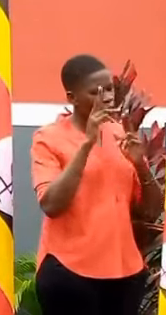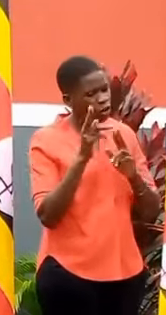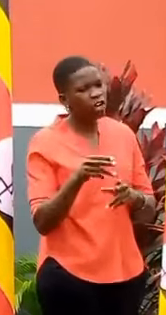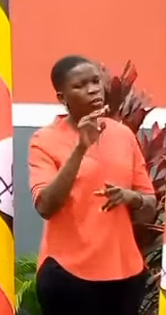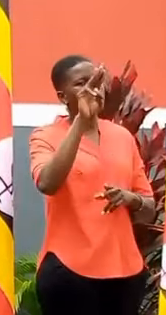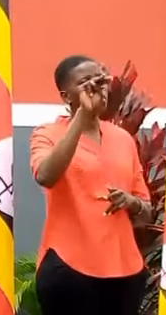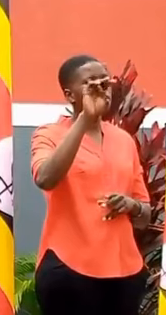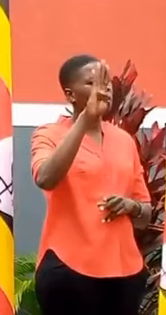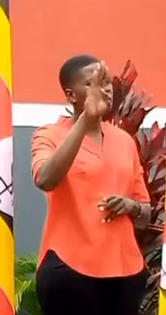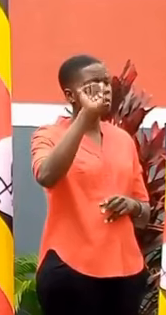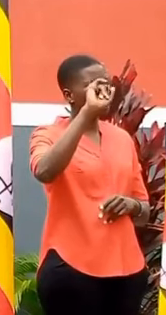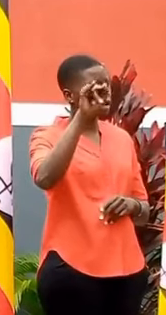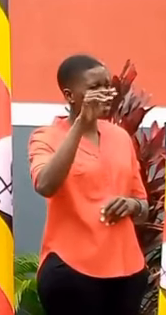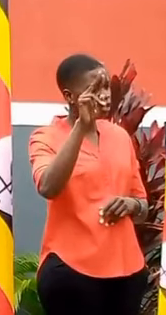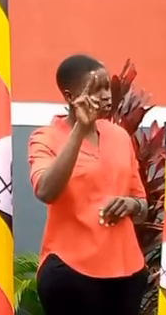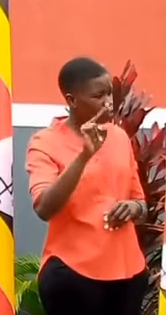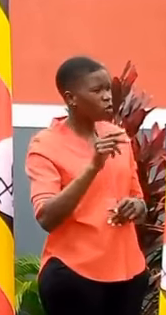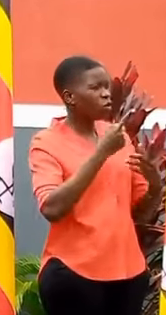njagala okwebaza